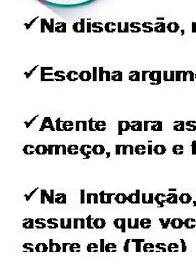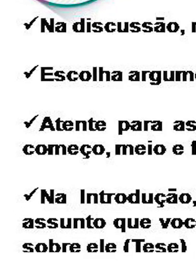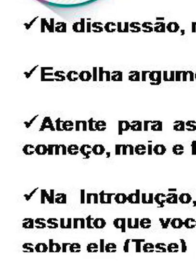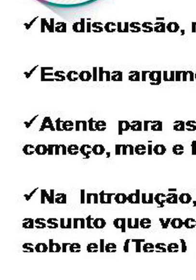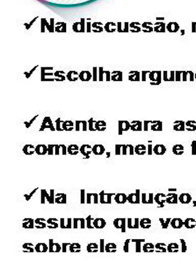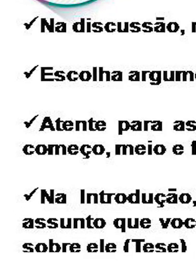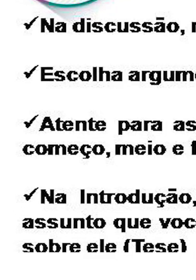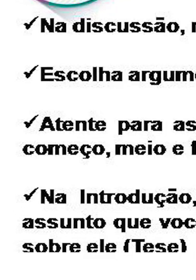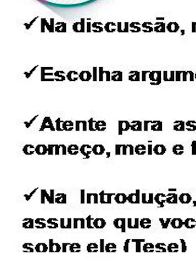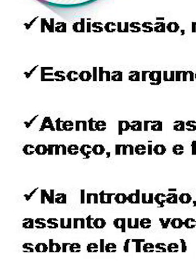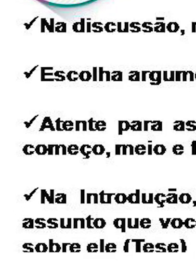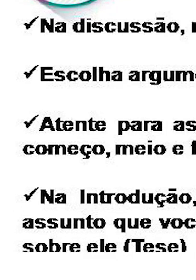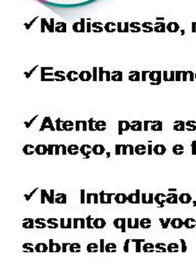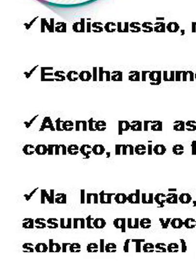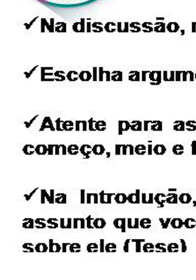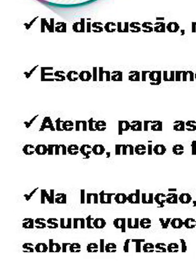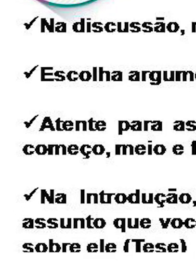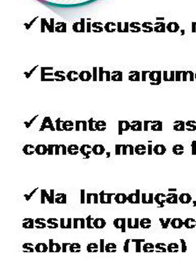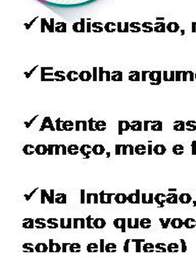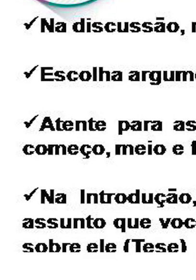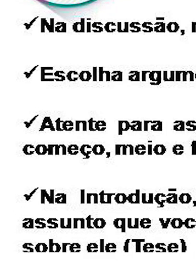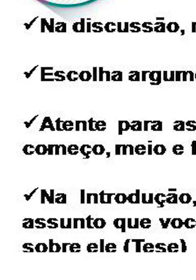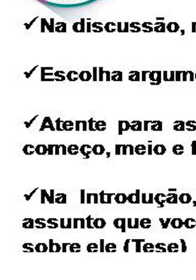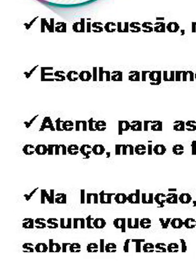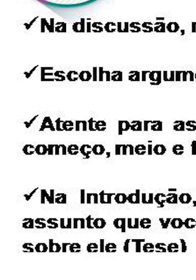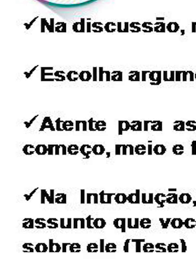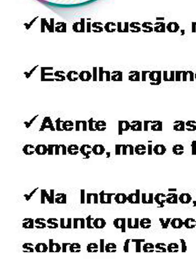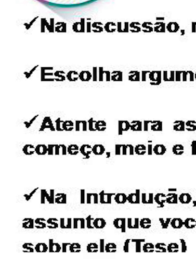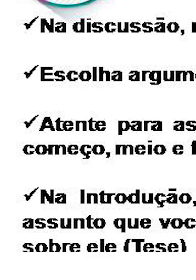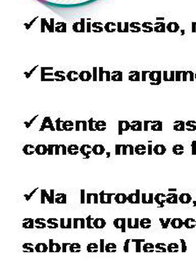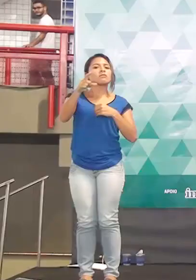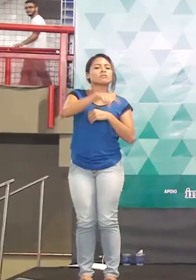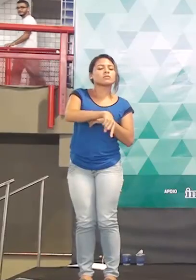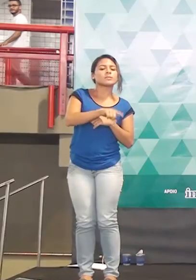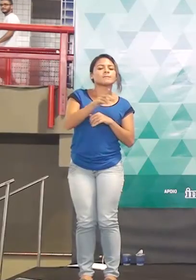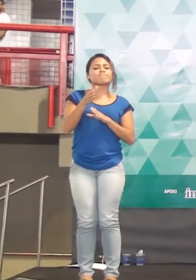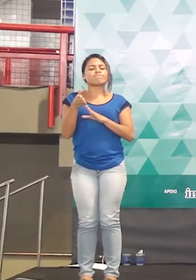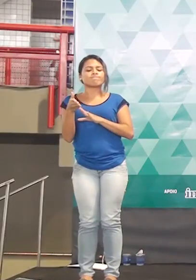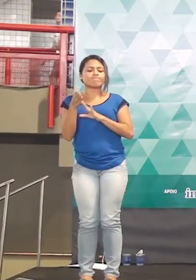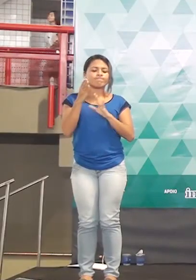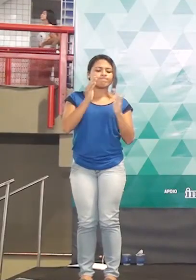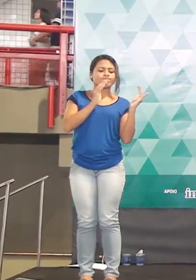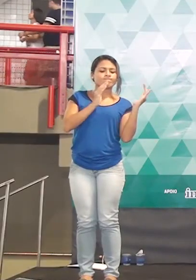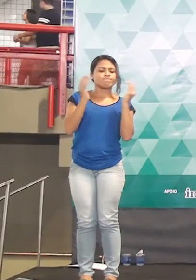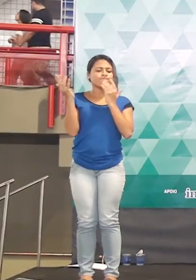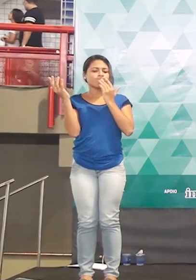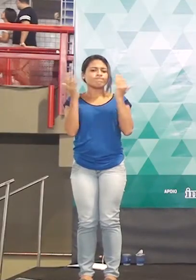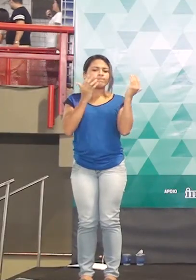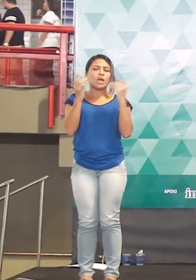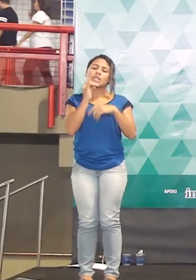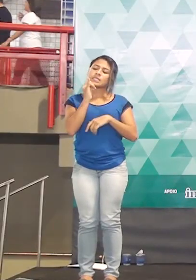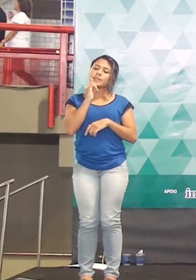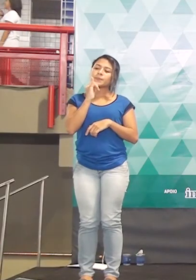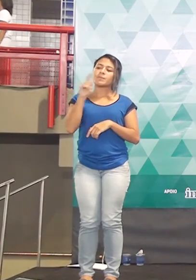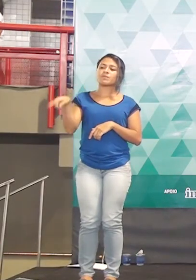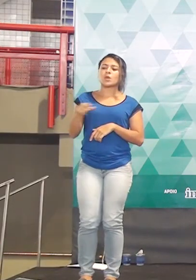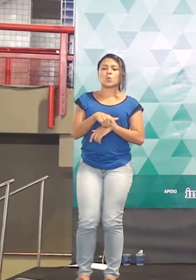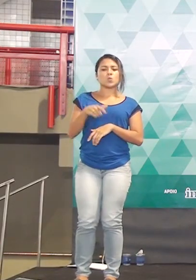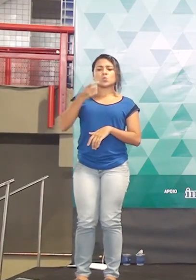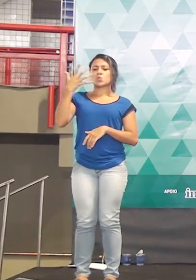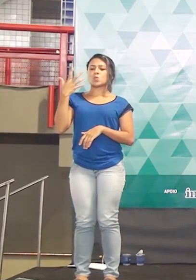ser feita, você não deve ficar em cima do muro. Você ser totalmente contra ou a